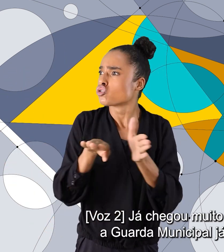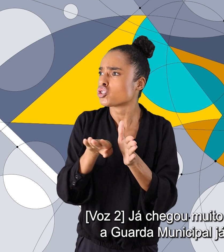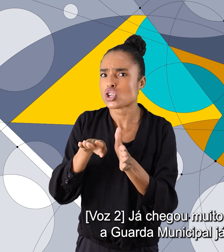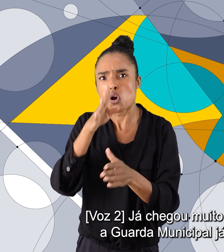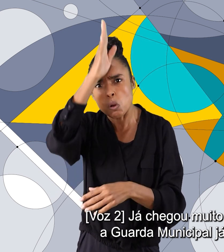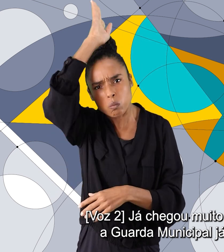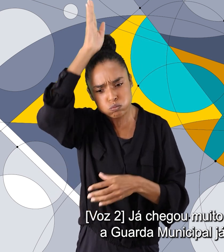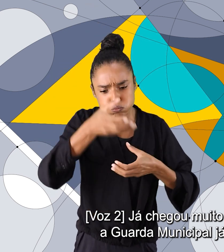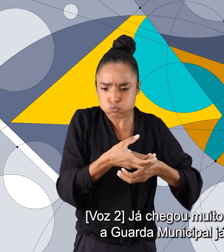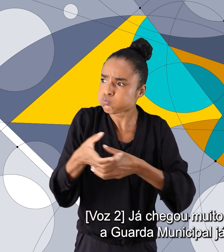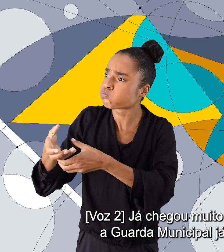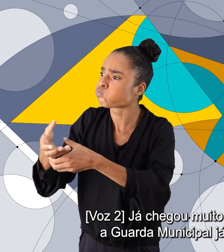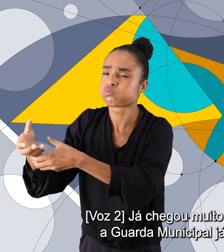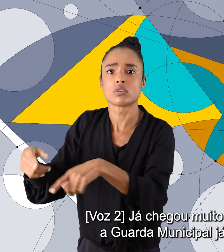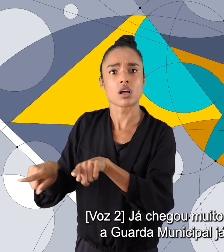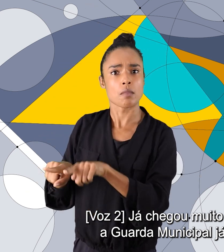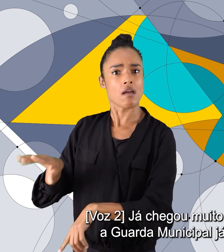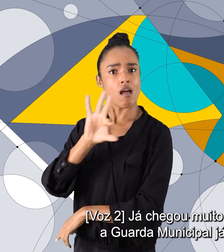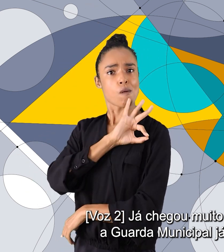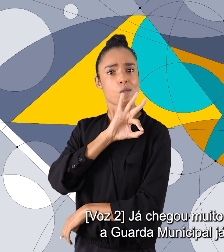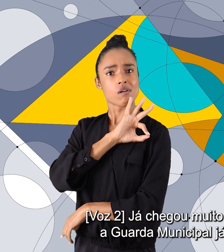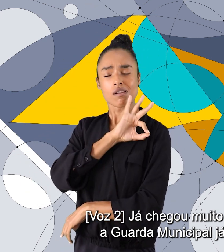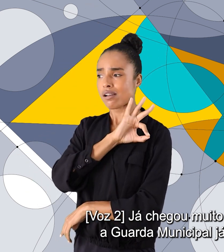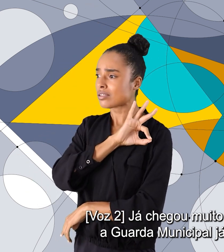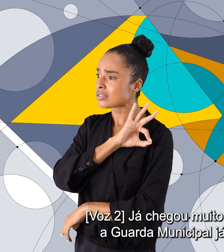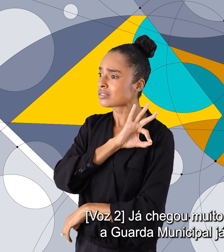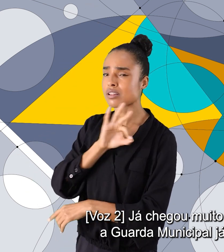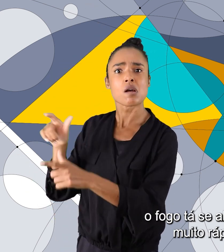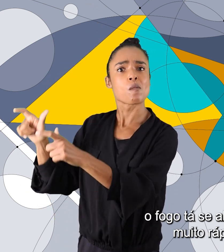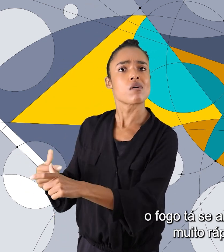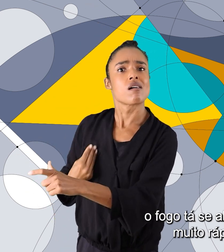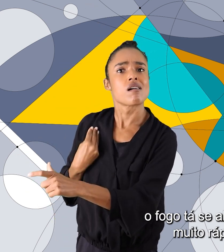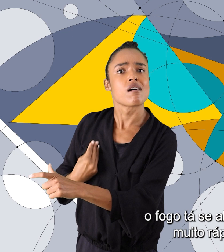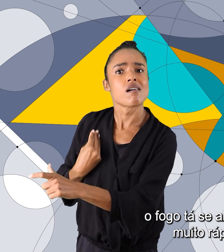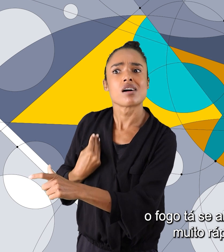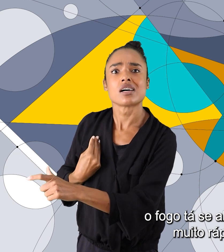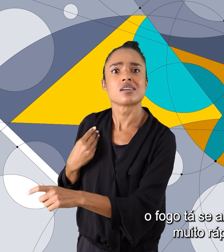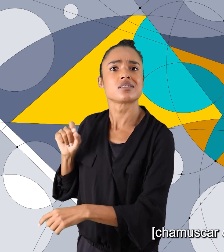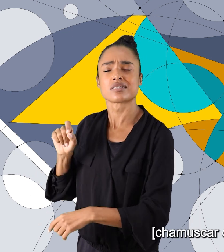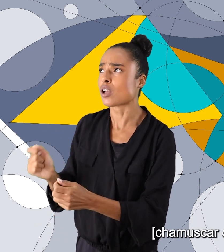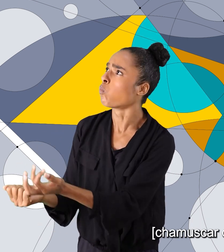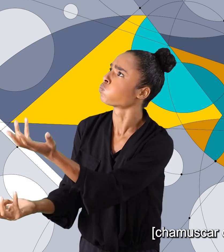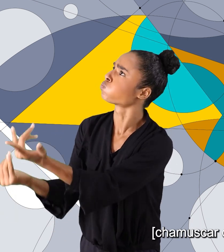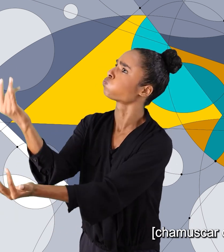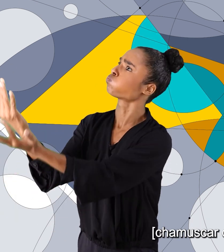carro de bombeiro. A guarda municipal já tá presente. O fogo tá se alastrando muito rápido.